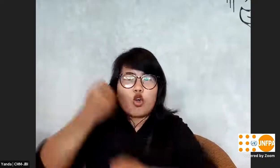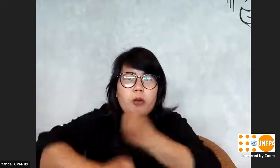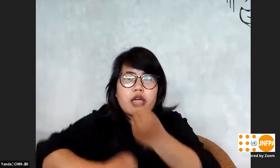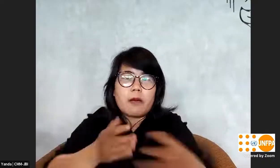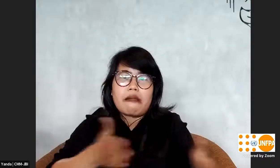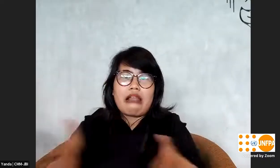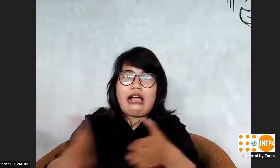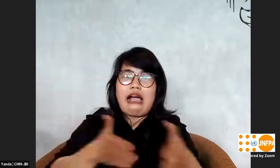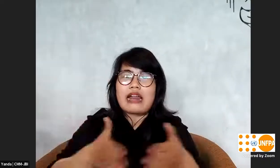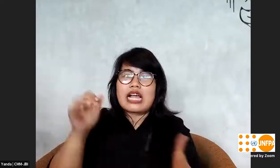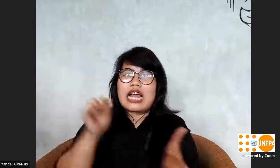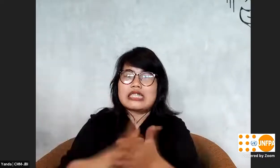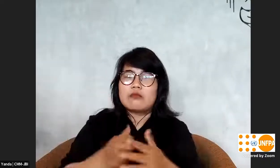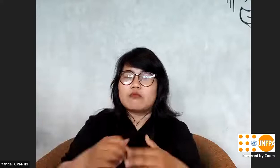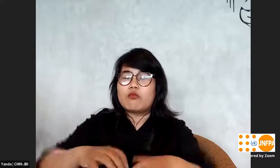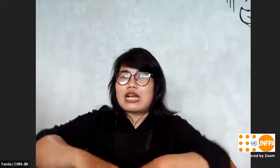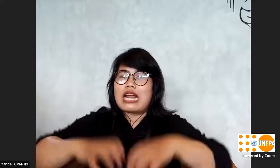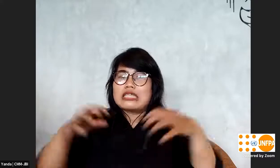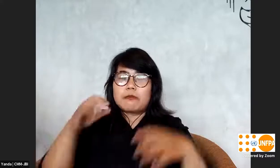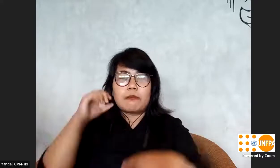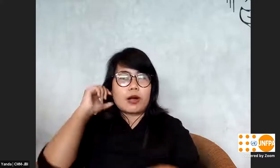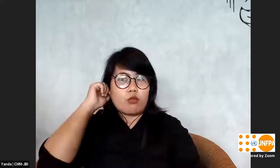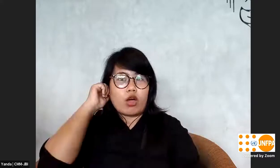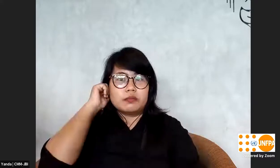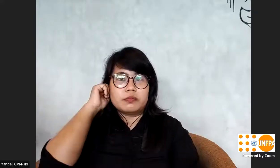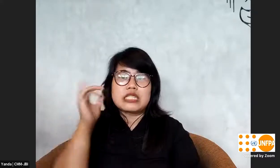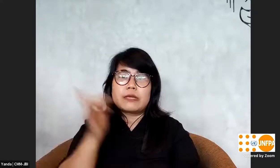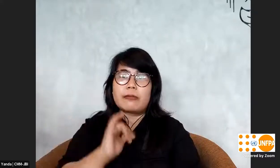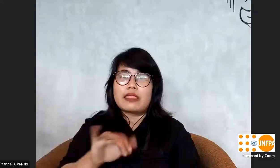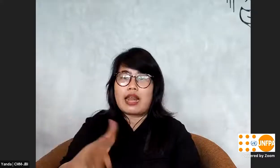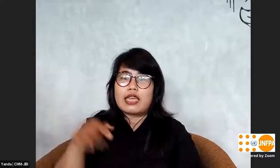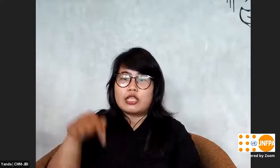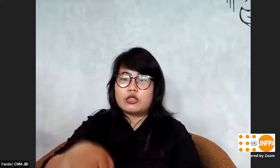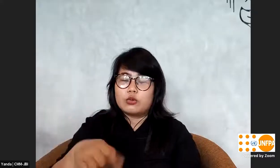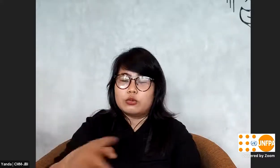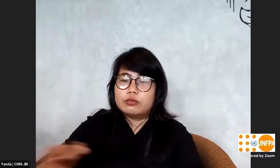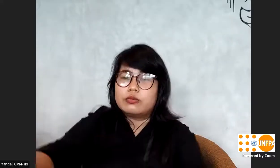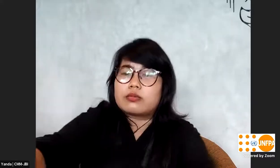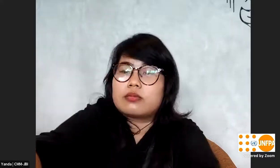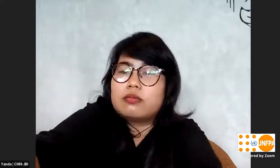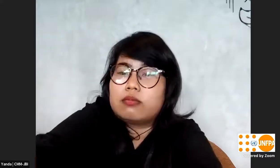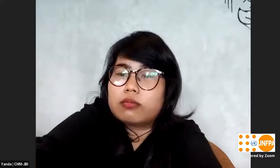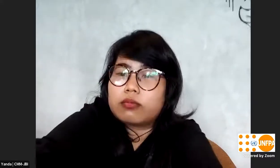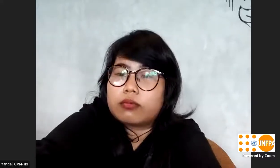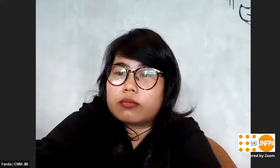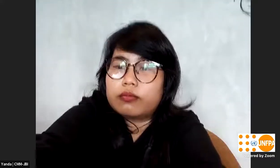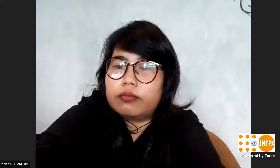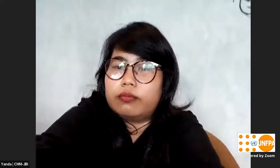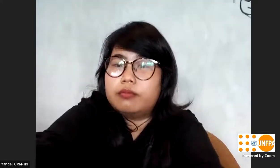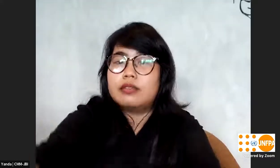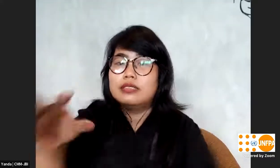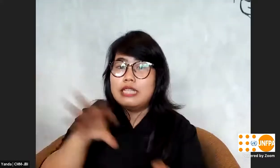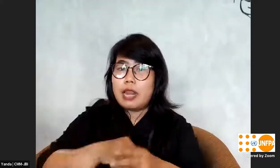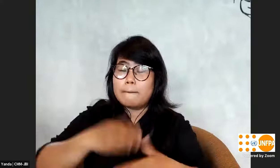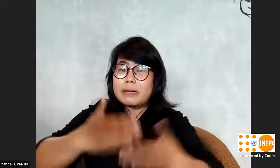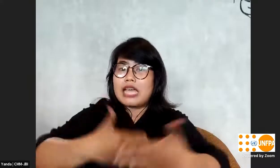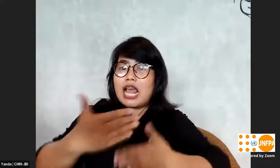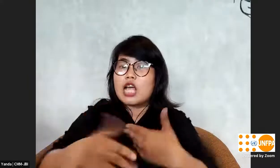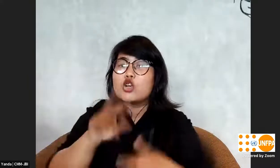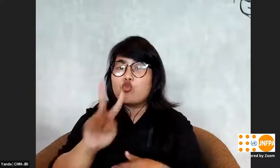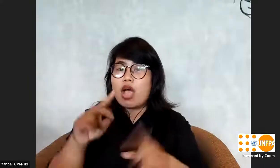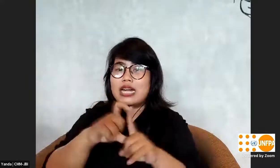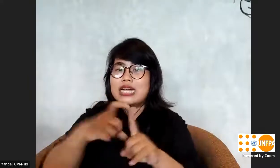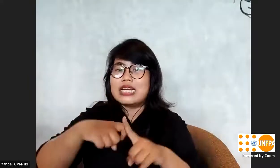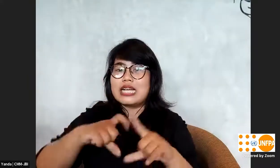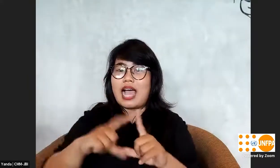terhadap perempuan Sementara itu di dalam perjalanan dua dekade Komnas Perempuan kapasitas